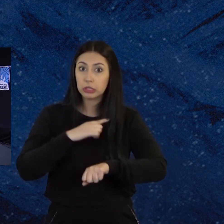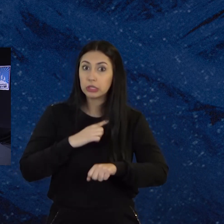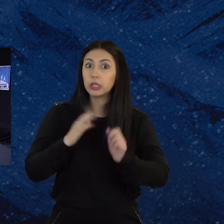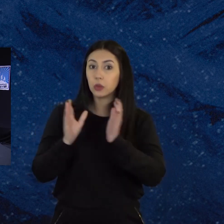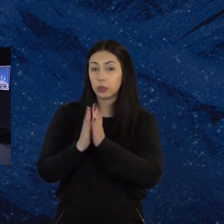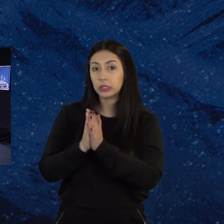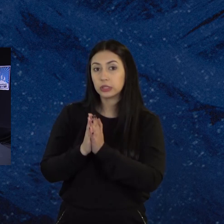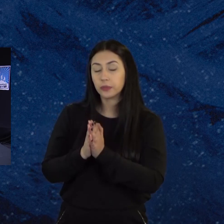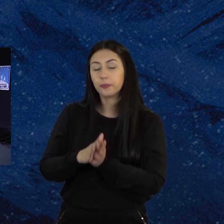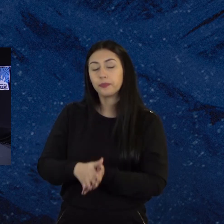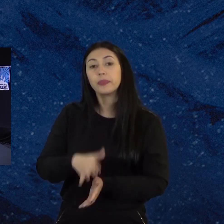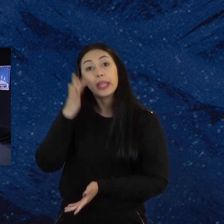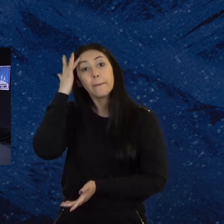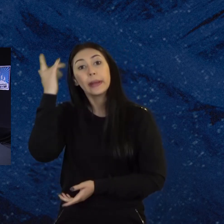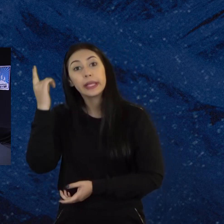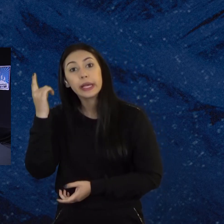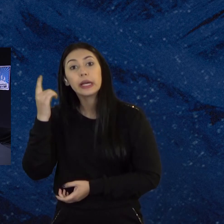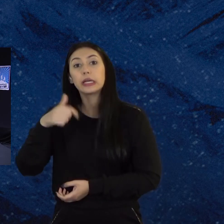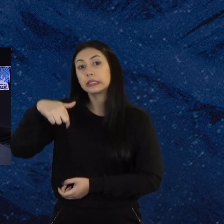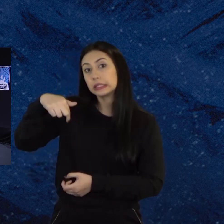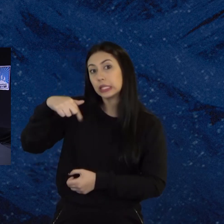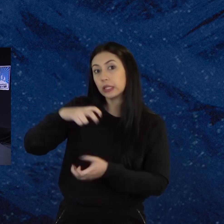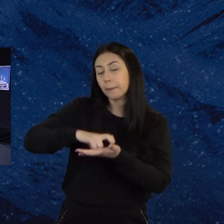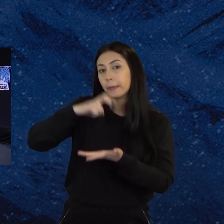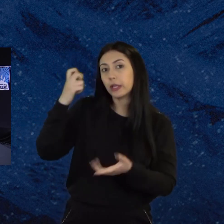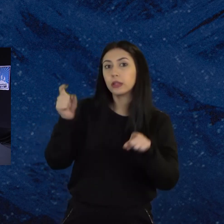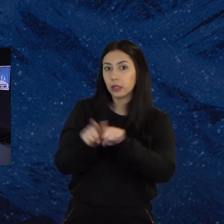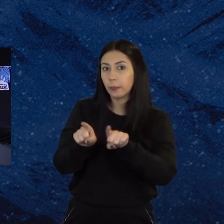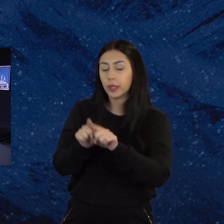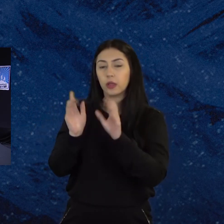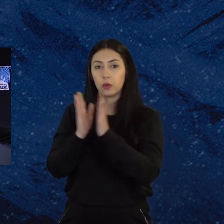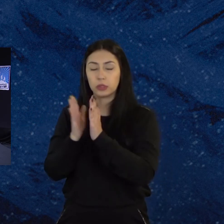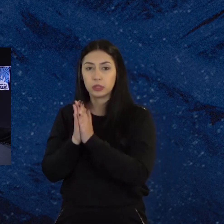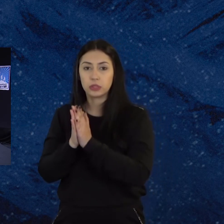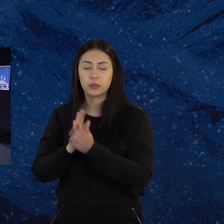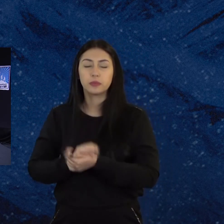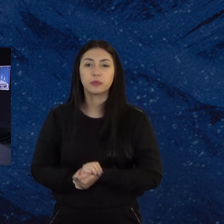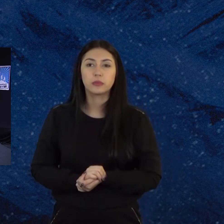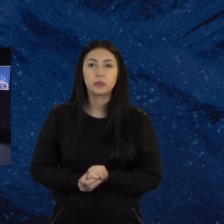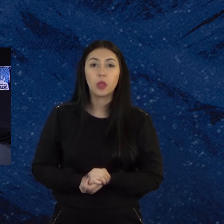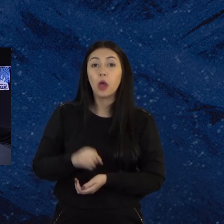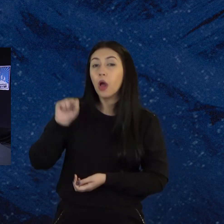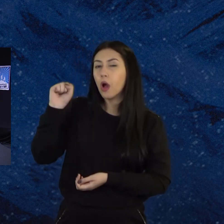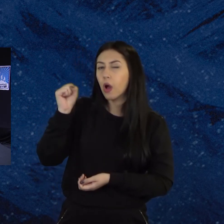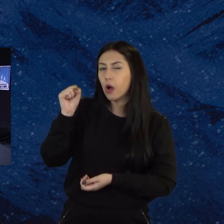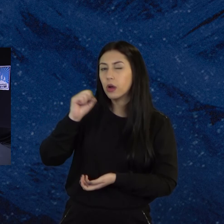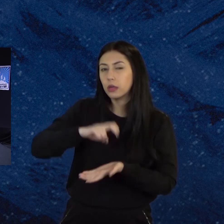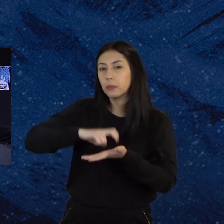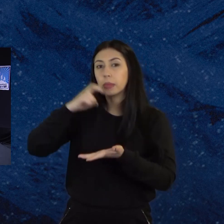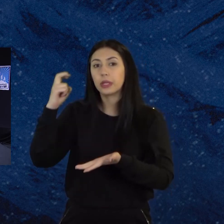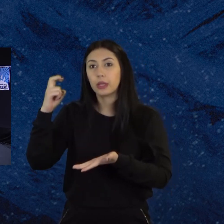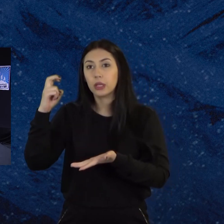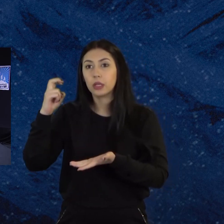manhã, também oração, ali na plataforma mesmo. E às 8 horas, imperdível.